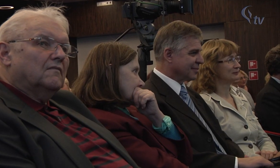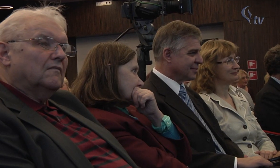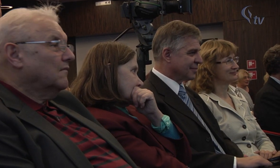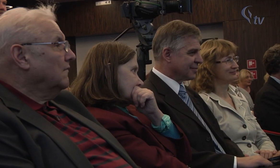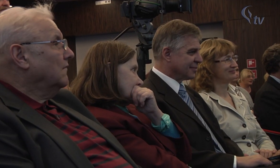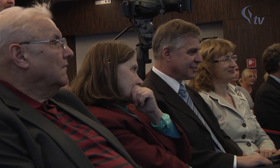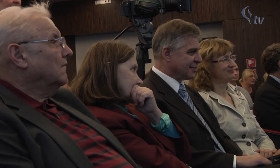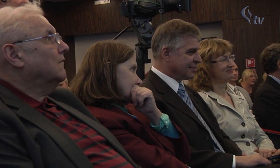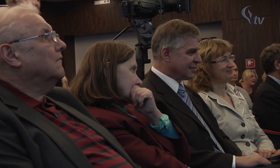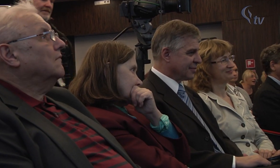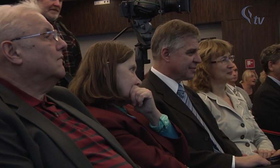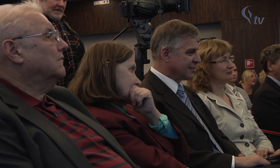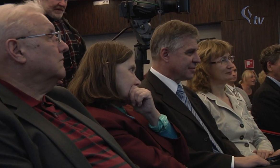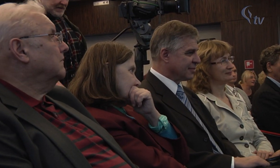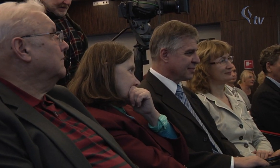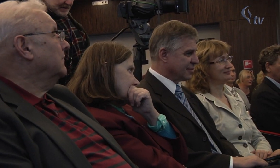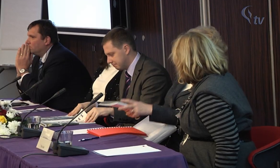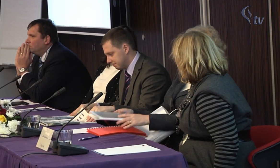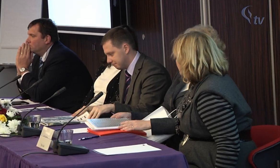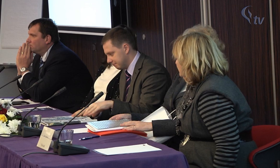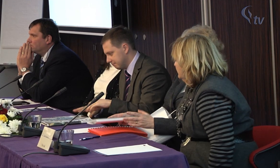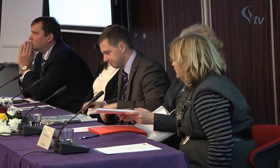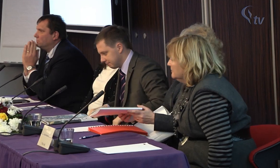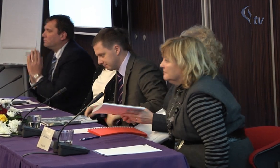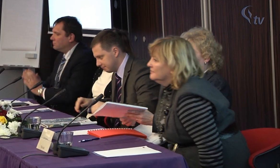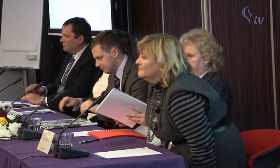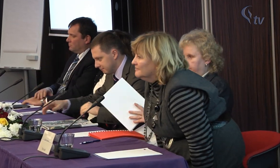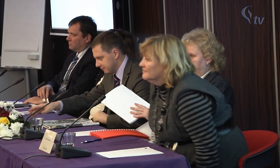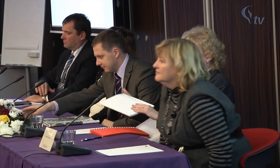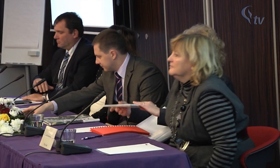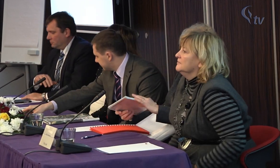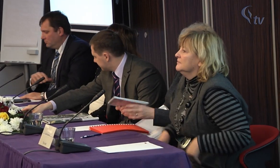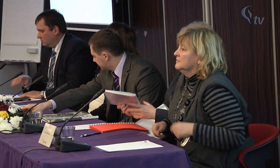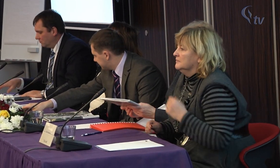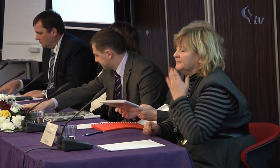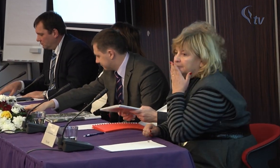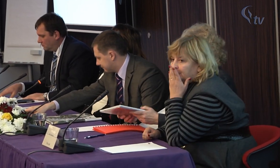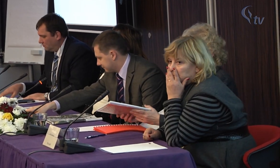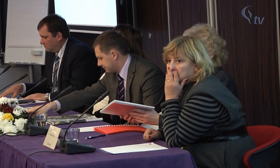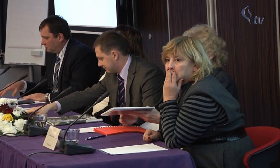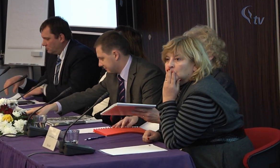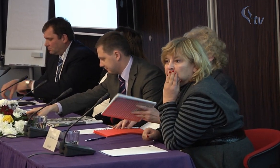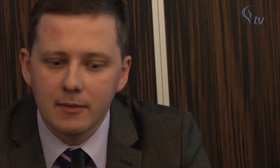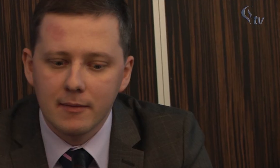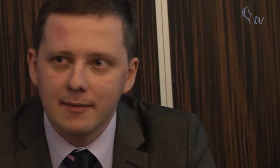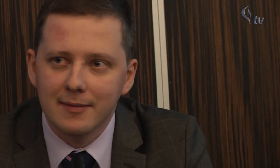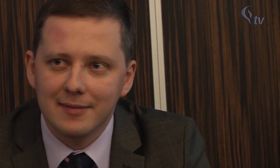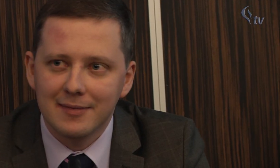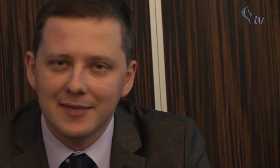Teadegi peale lõunat, eks ju, võtab niimoodi mõnusas. Oleme palunud teha kõigil. Või on see